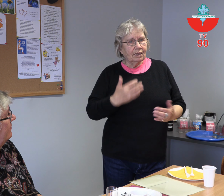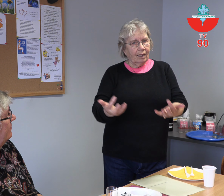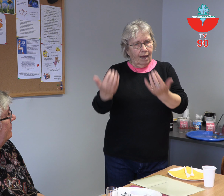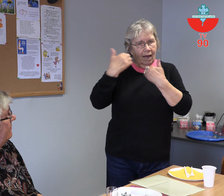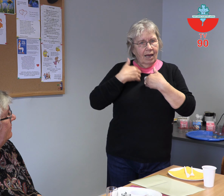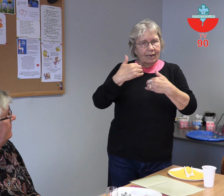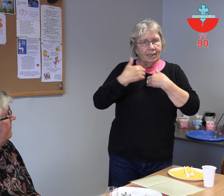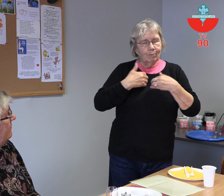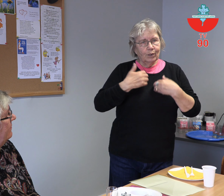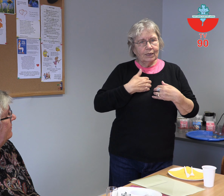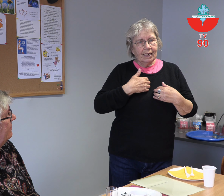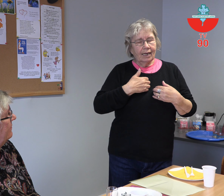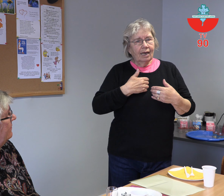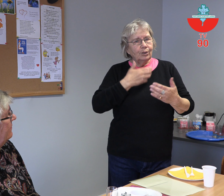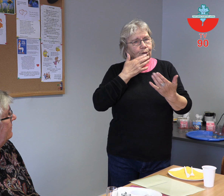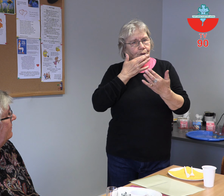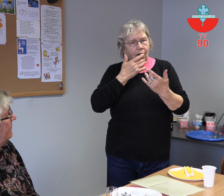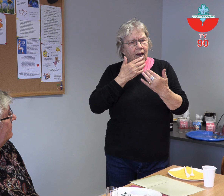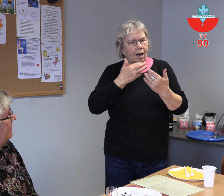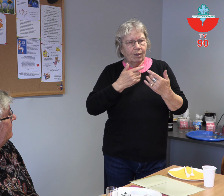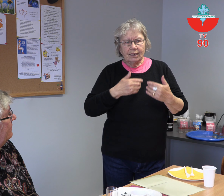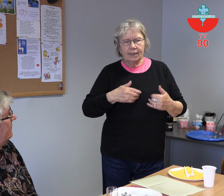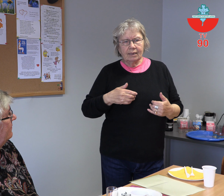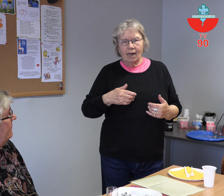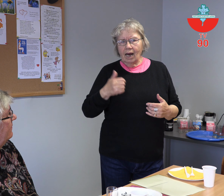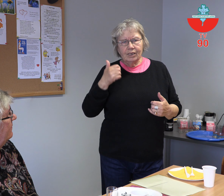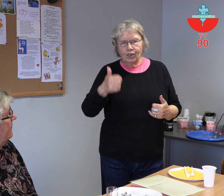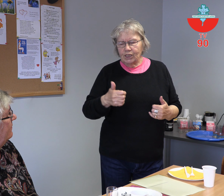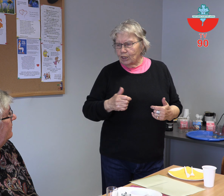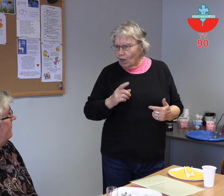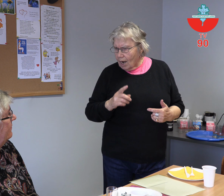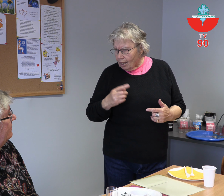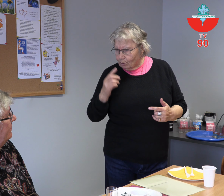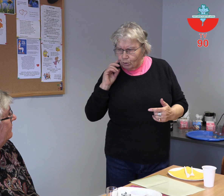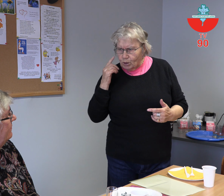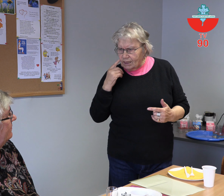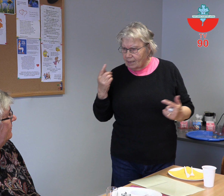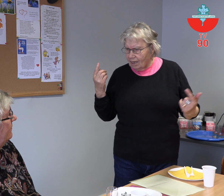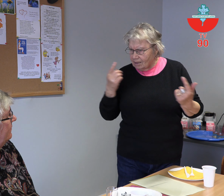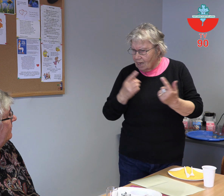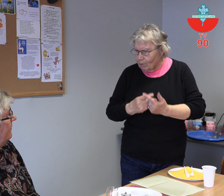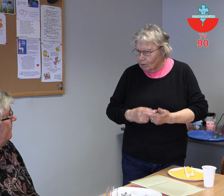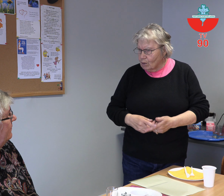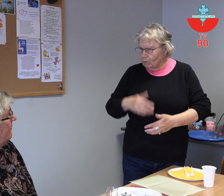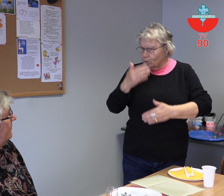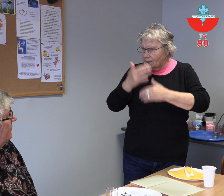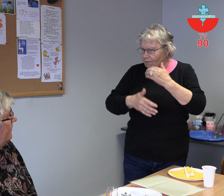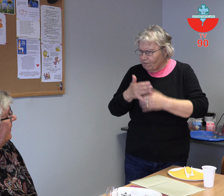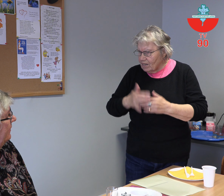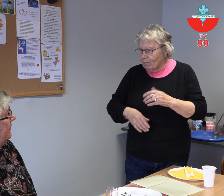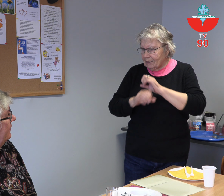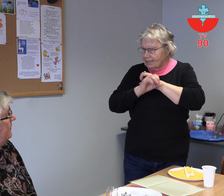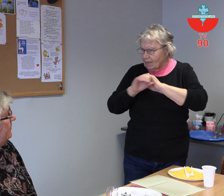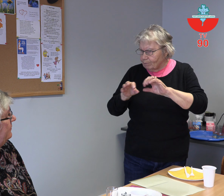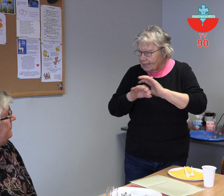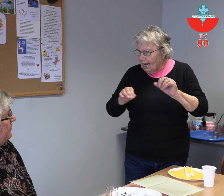kurte enda poole juttu ajama, sest alati on nii tore, kui kurtidega saame kokku, saab viibelda, saab